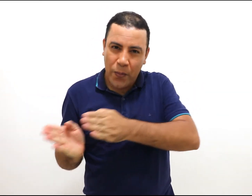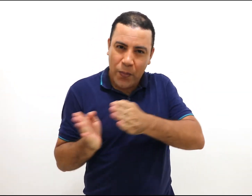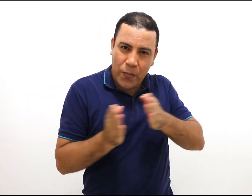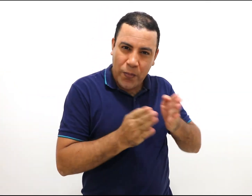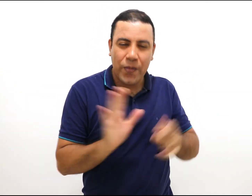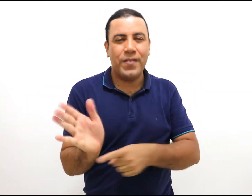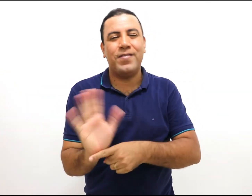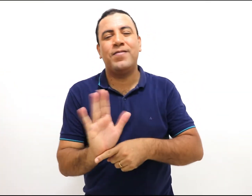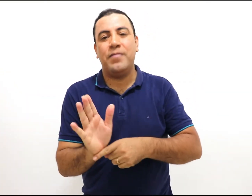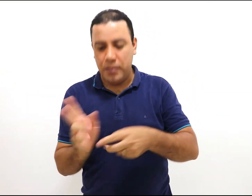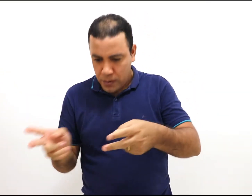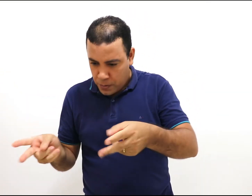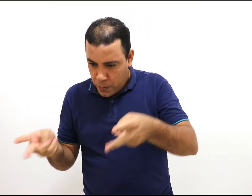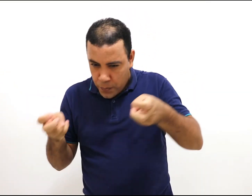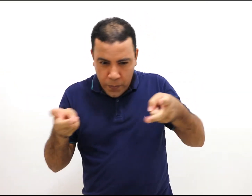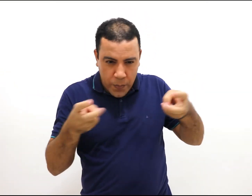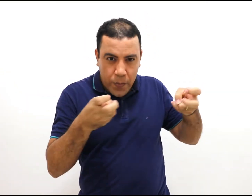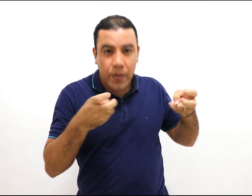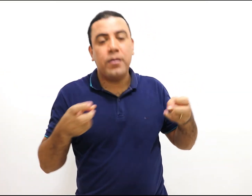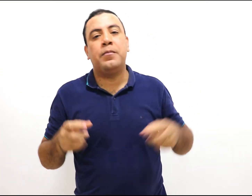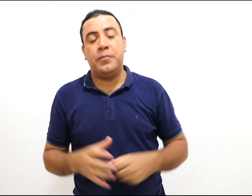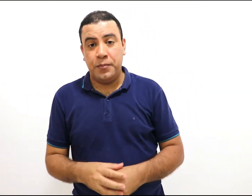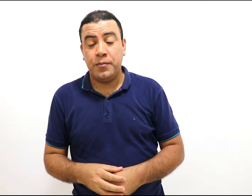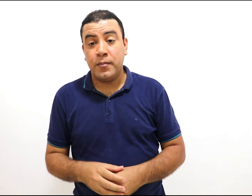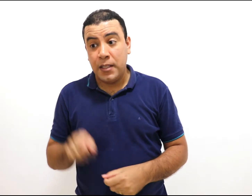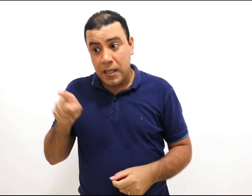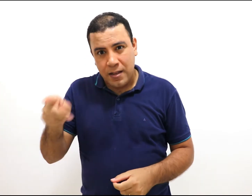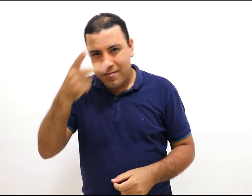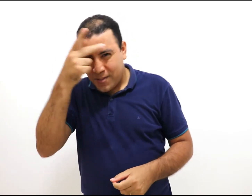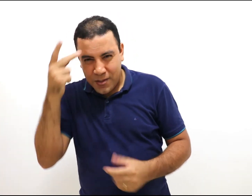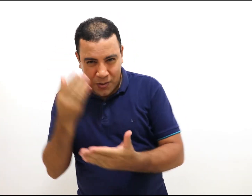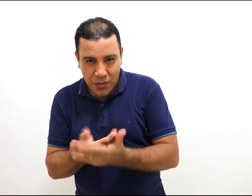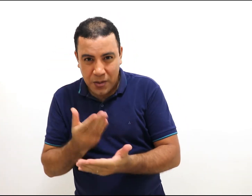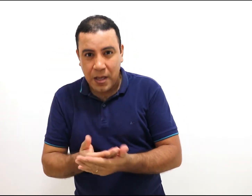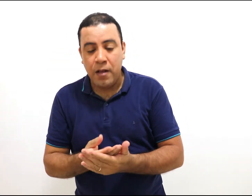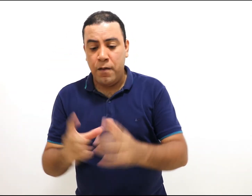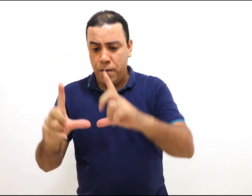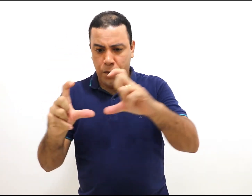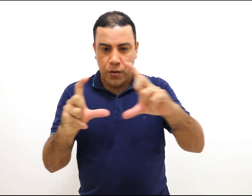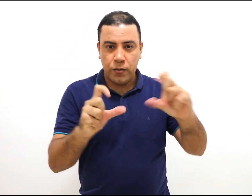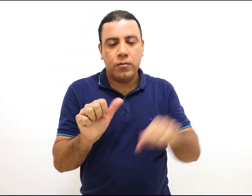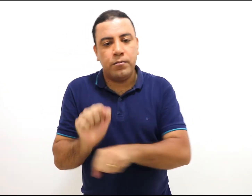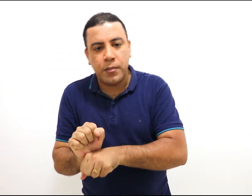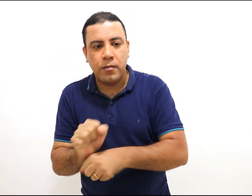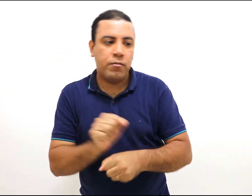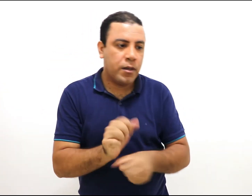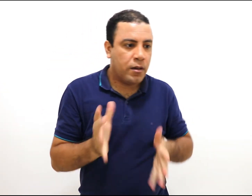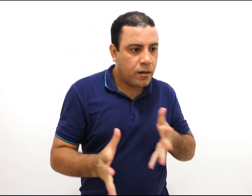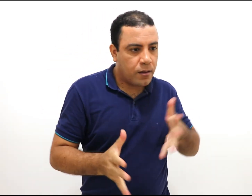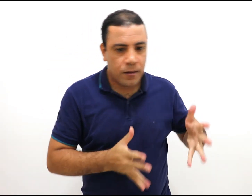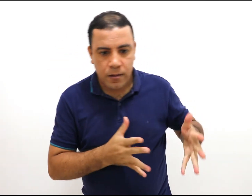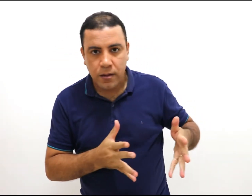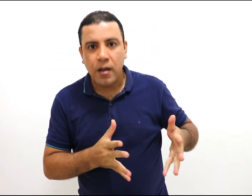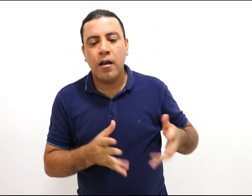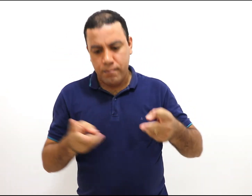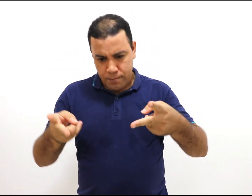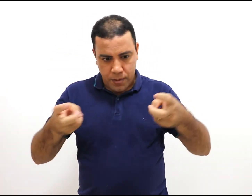Dessa forma, o estudante tem acesso às mensagens no modo estático, imagético, e